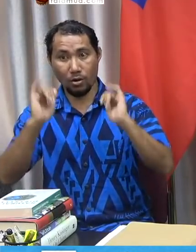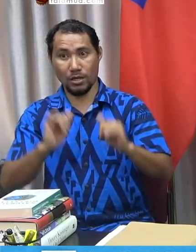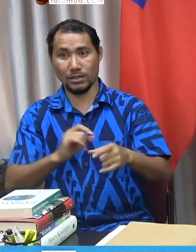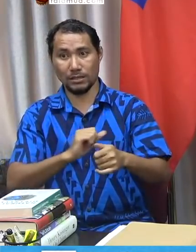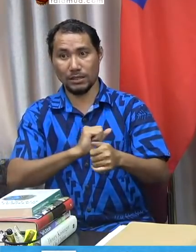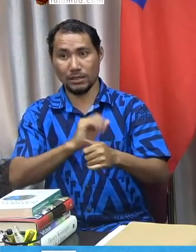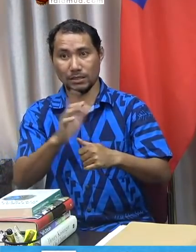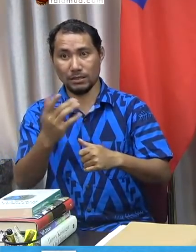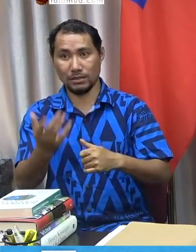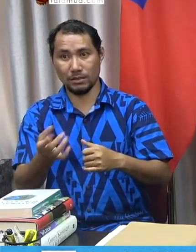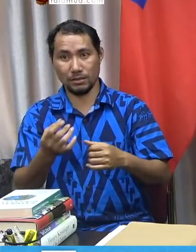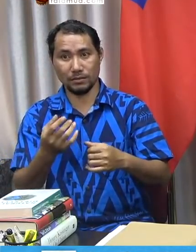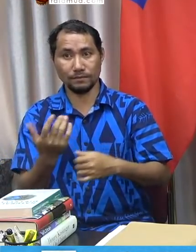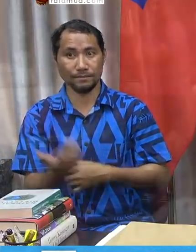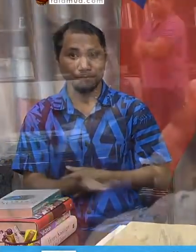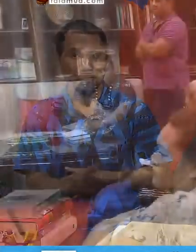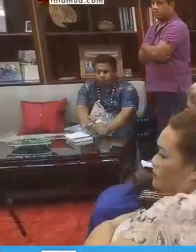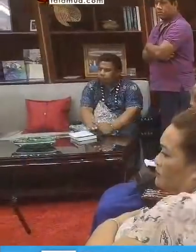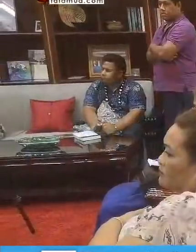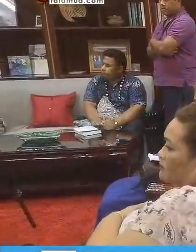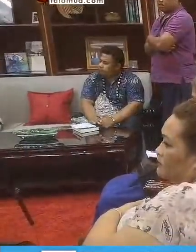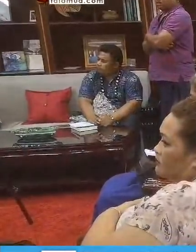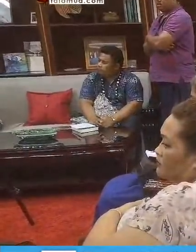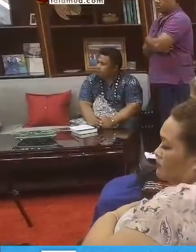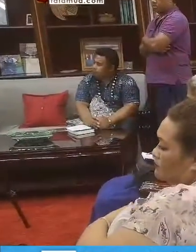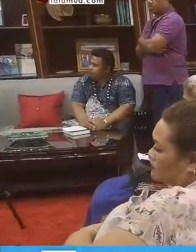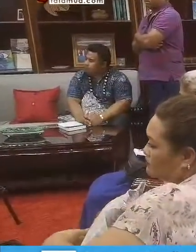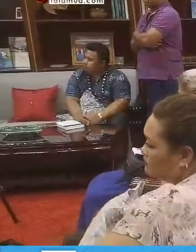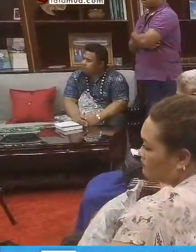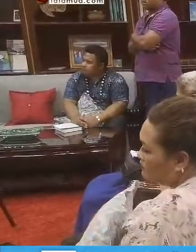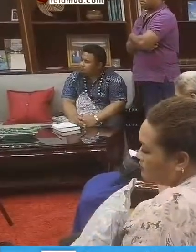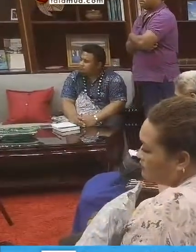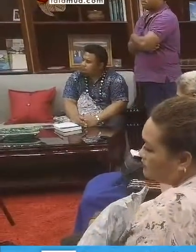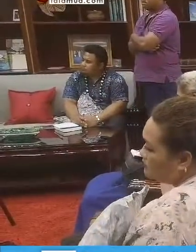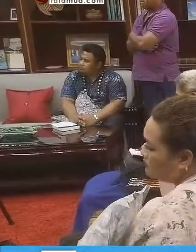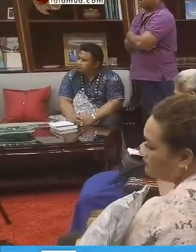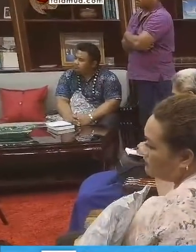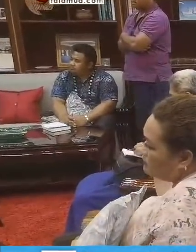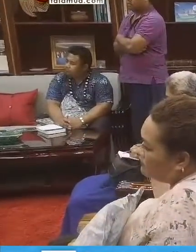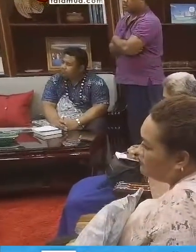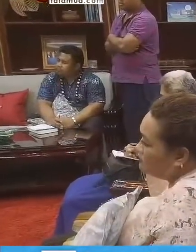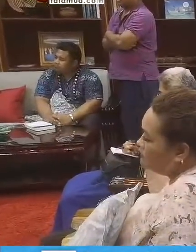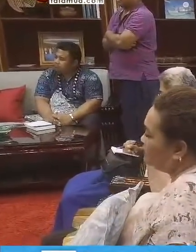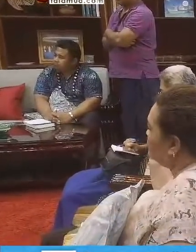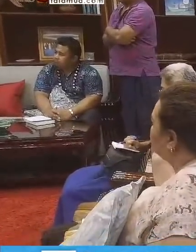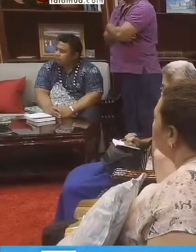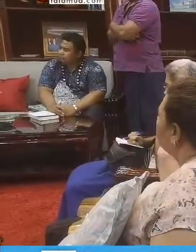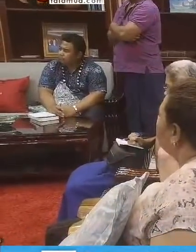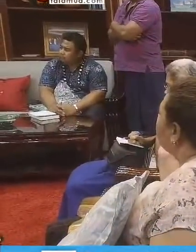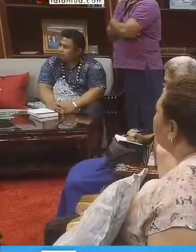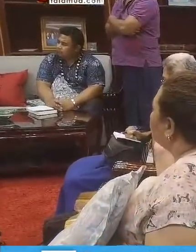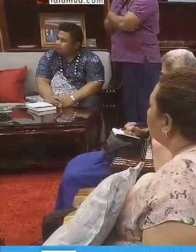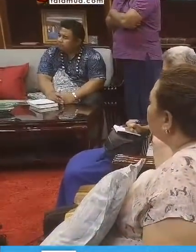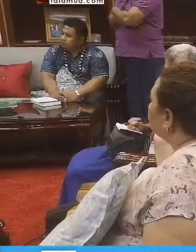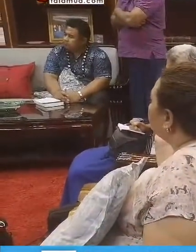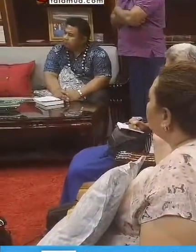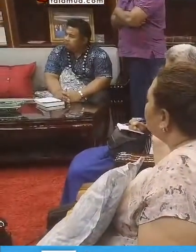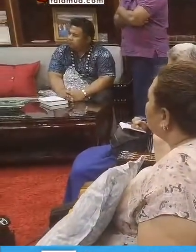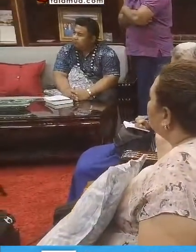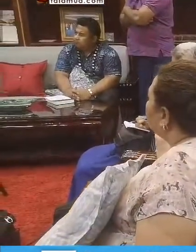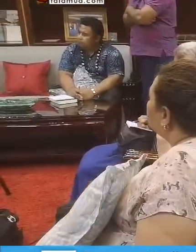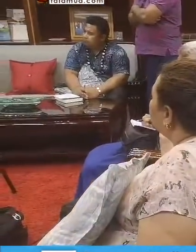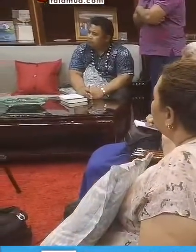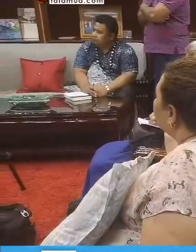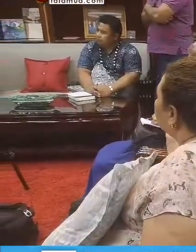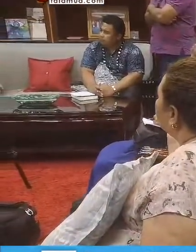tulanga I tulanga le wari ali mai e se tula fono na sei le au le al malo e se tula fono le pasia le